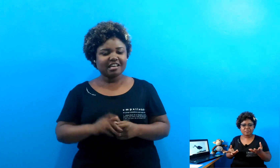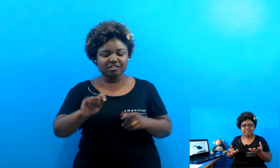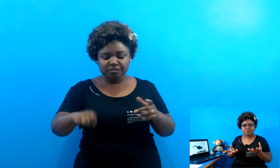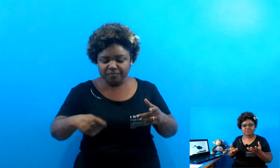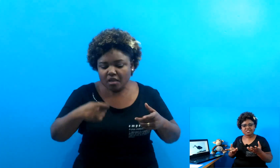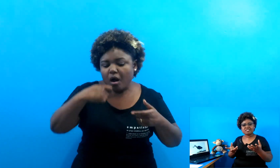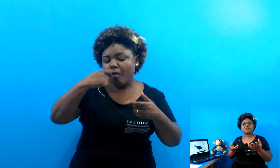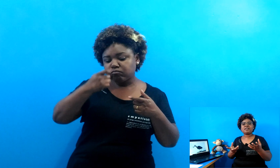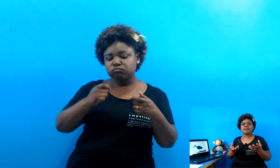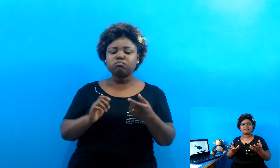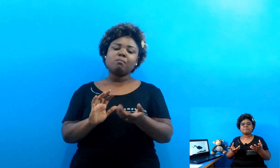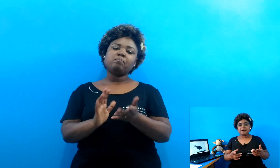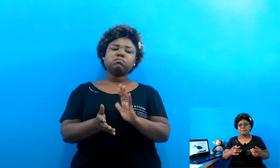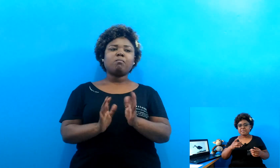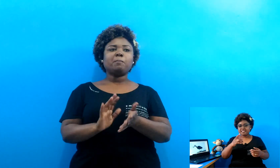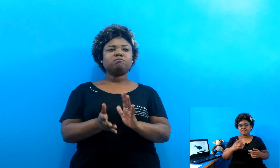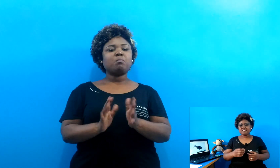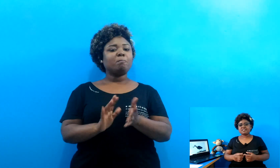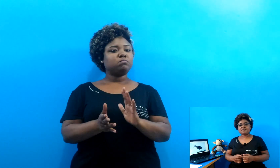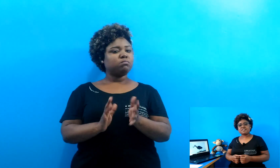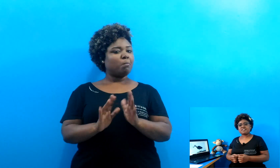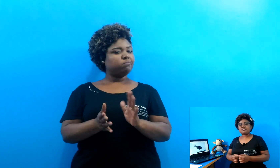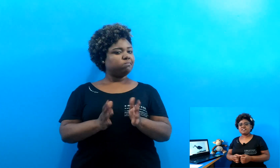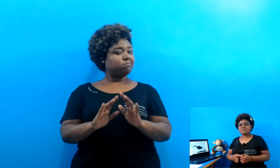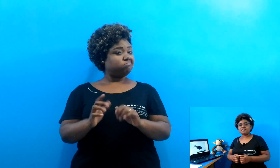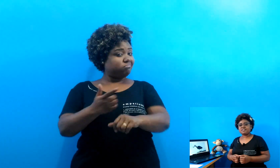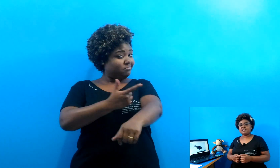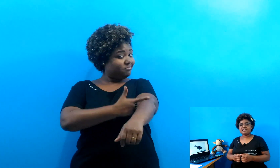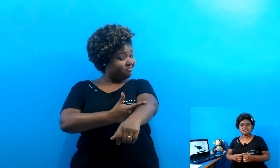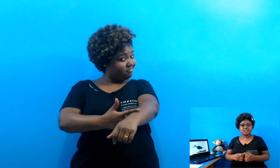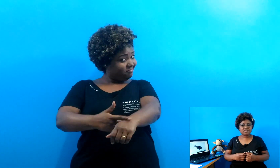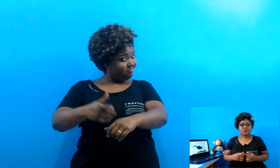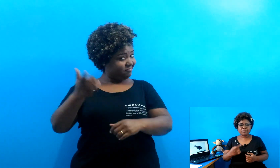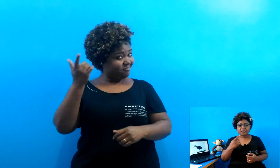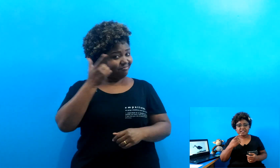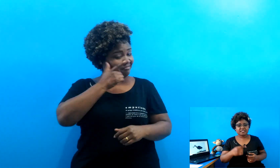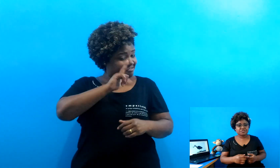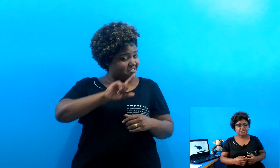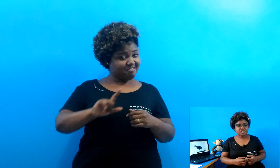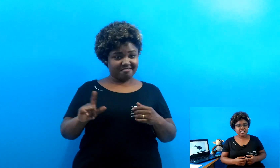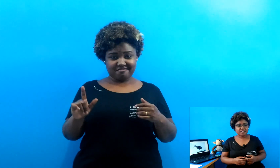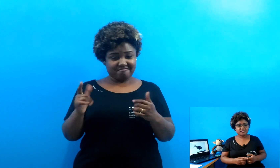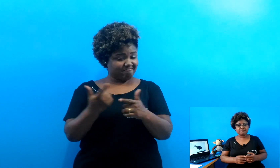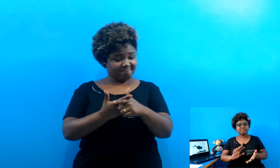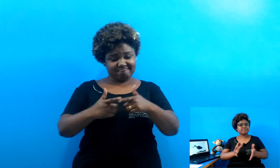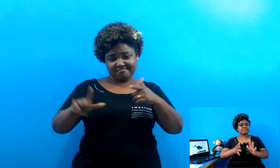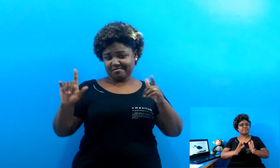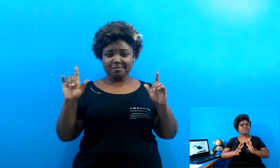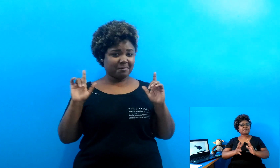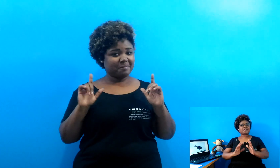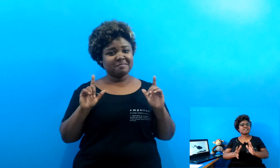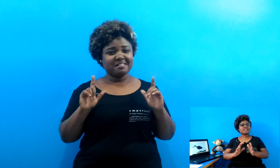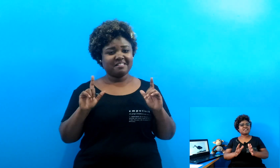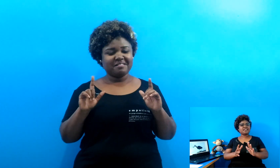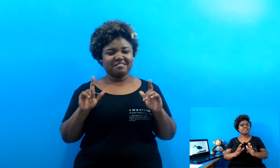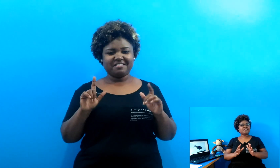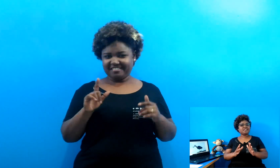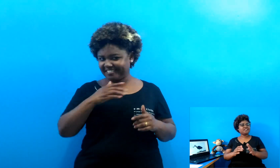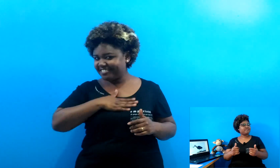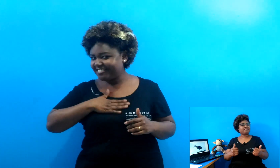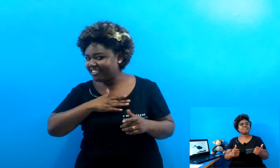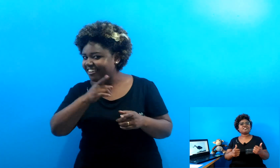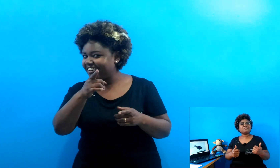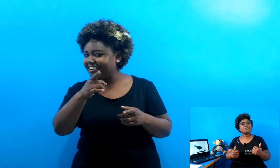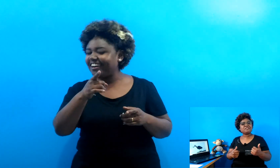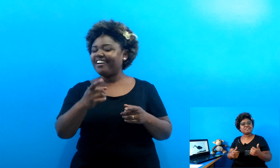dá realmente para você falar. Mas se você tá fazendo a língua de sinais, aqui ó, a boquinha tá fechada e você tá